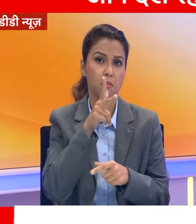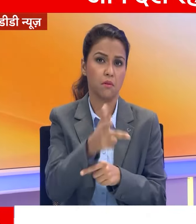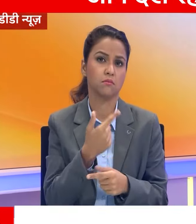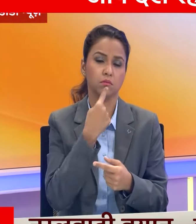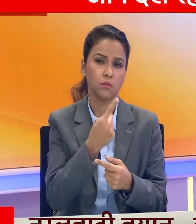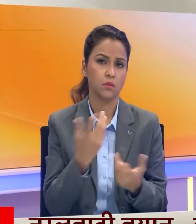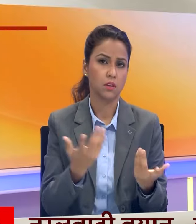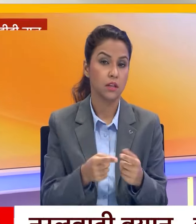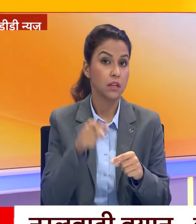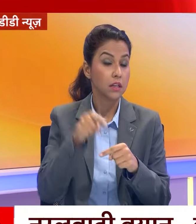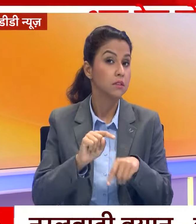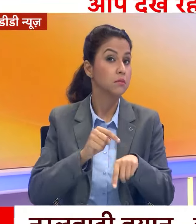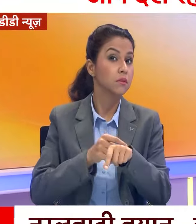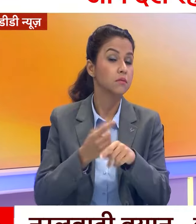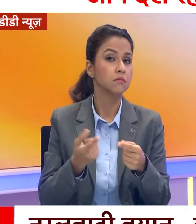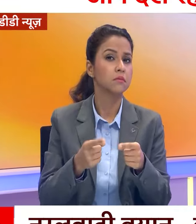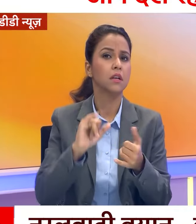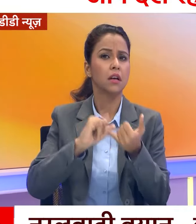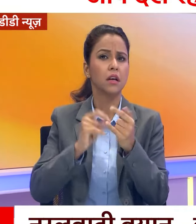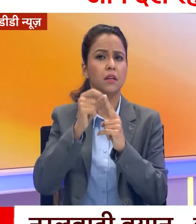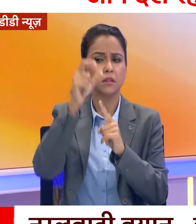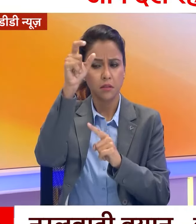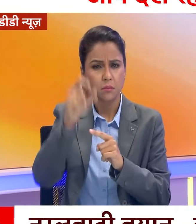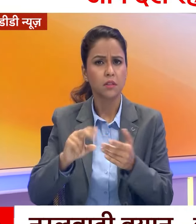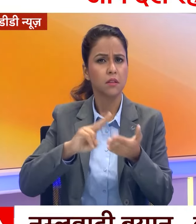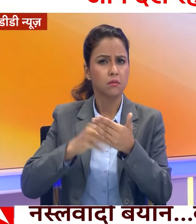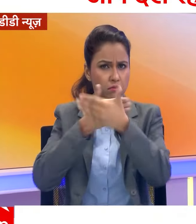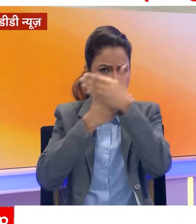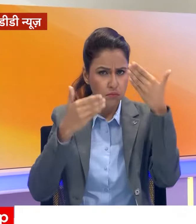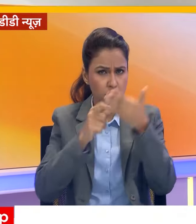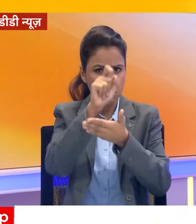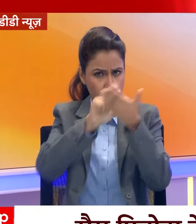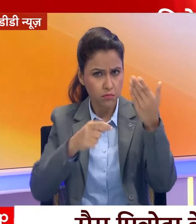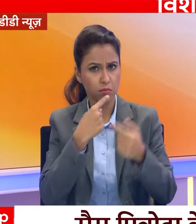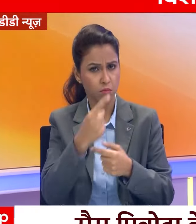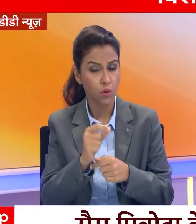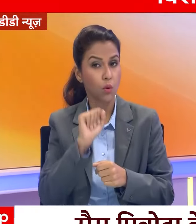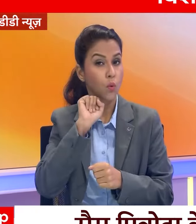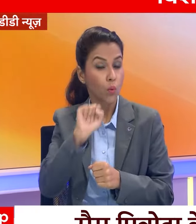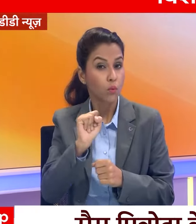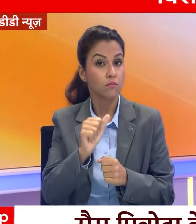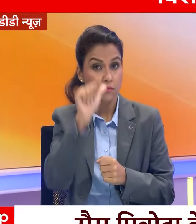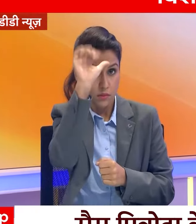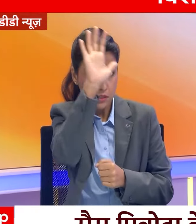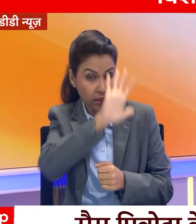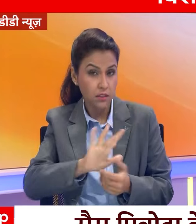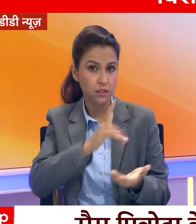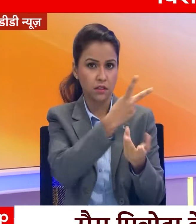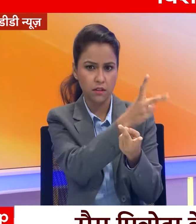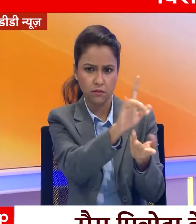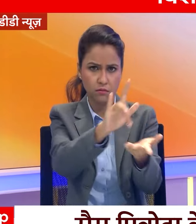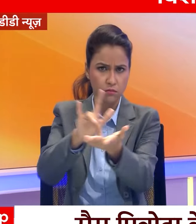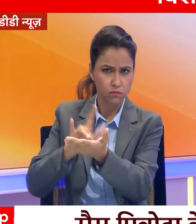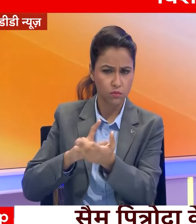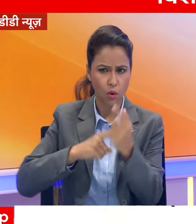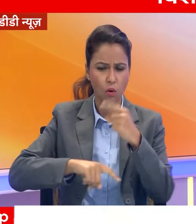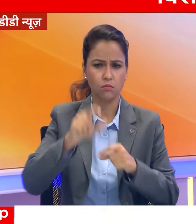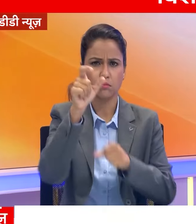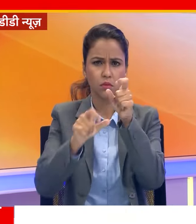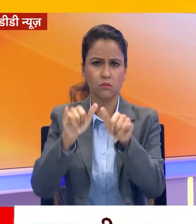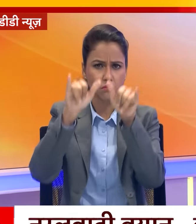है इस बार स्म पित्रोदा ने नस्लवादी टिप्पणी की है उन्होंने देश के अलग-अलग हिस्सों में रहने वाले